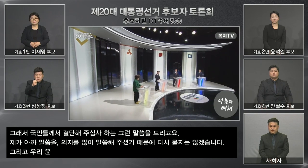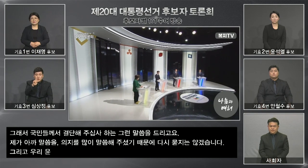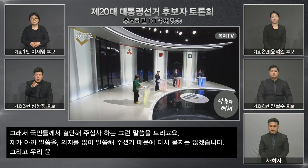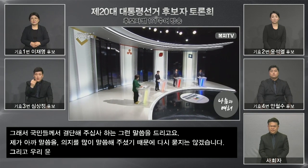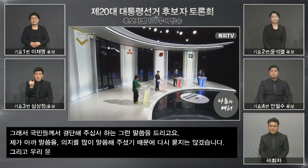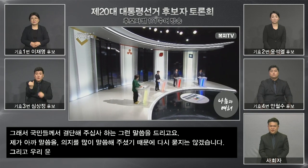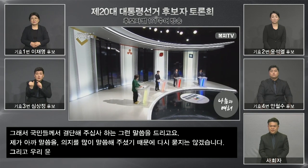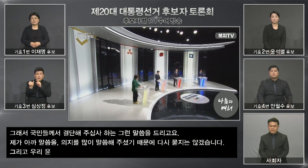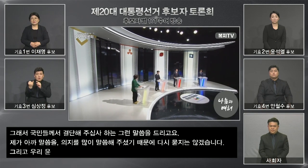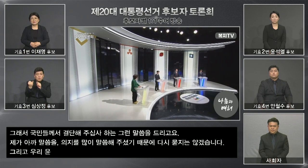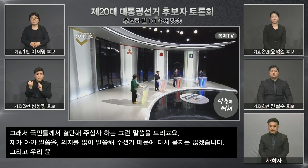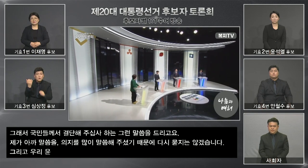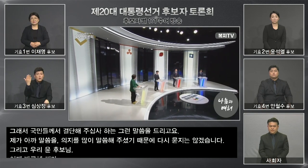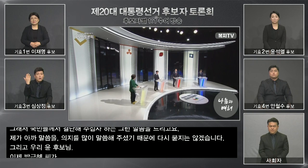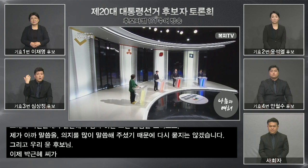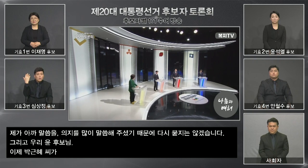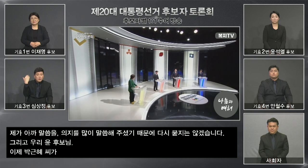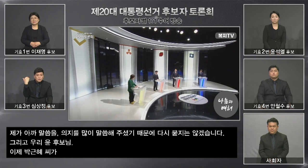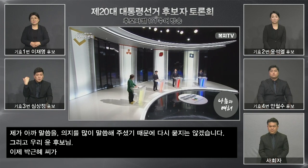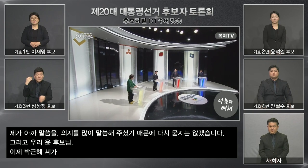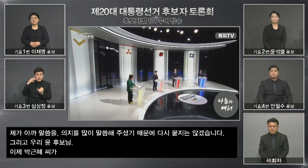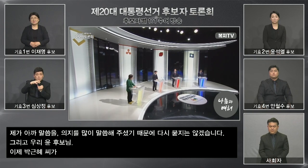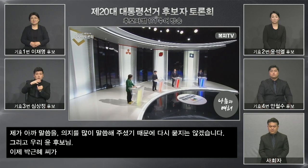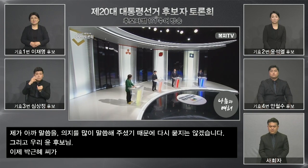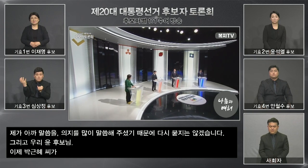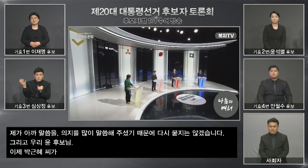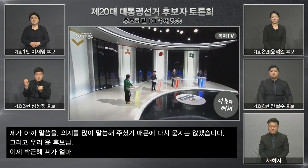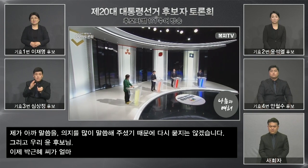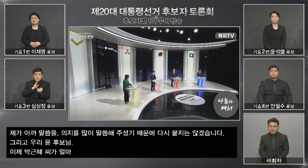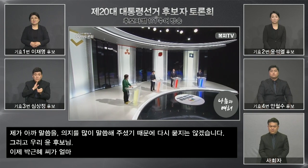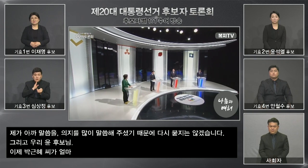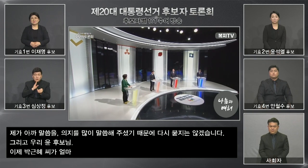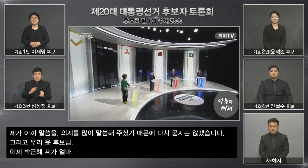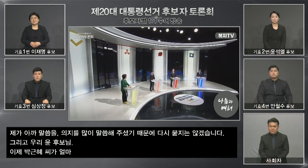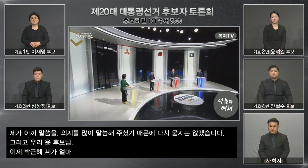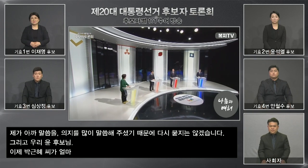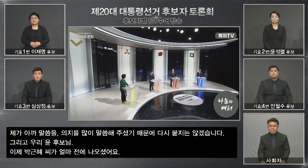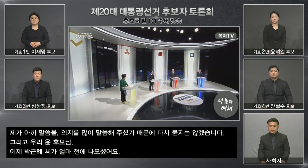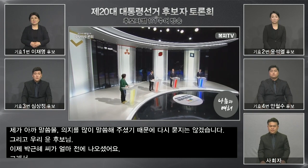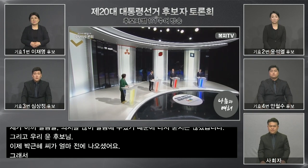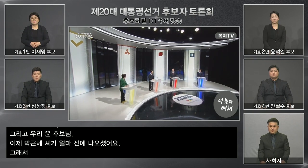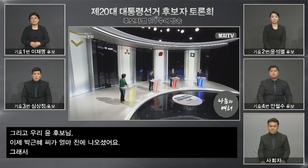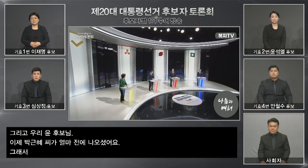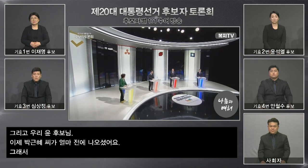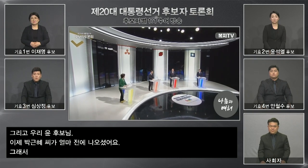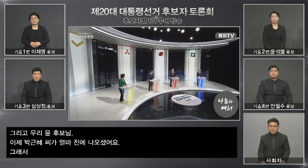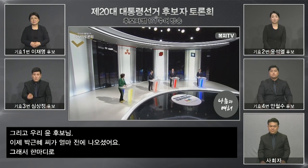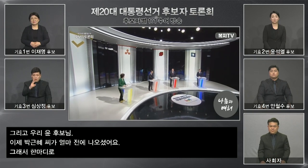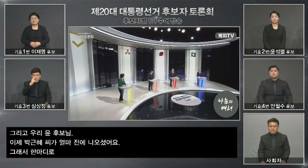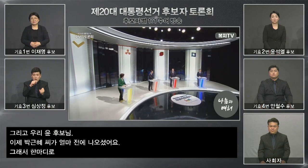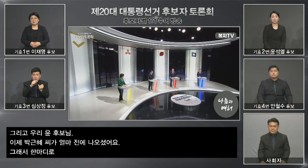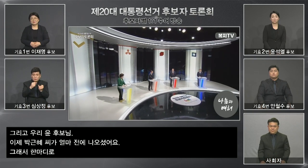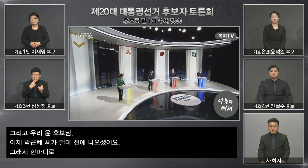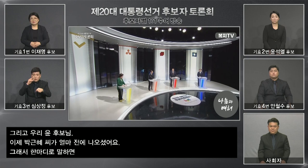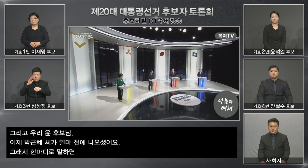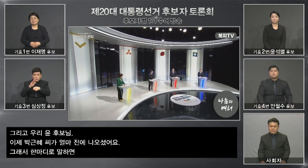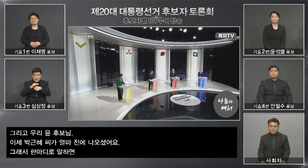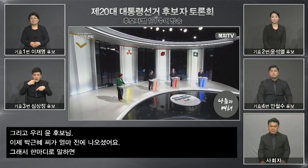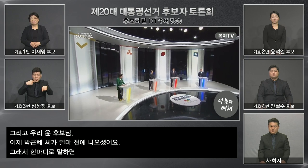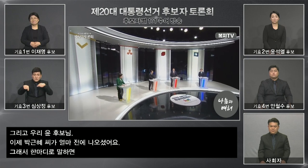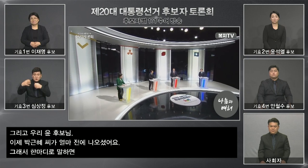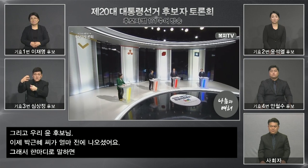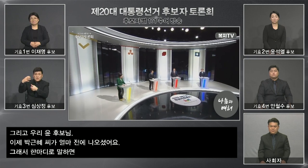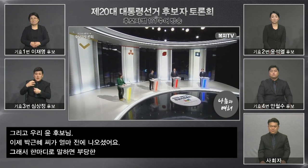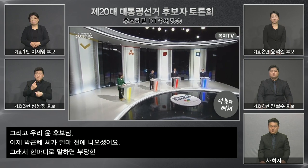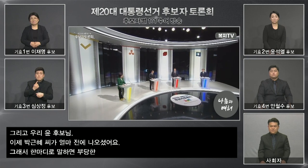나오셨어요. 그래서 한마디로 말하면 부당한 정치 탄압 받았다. 이렇게 이야기를 했거든요. 그러니까